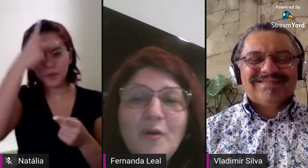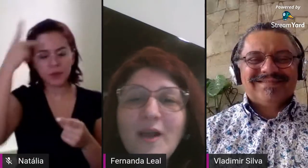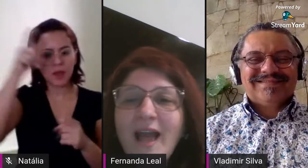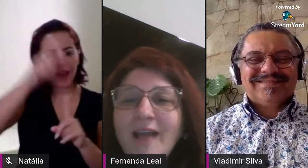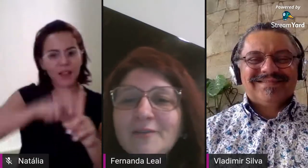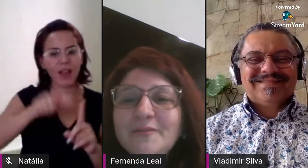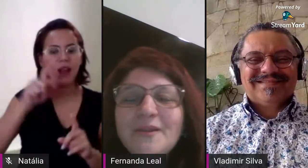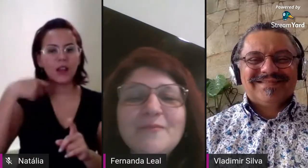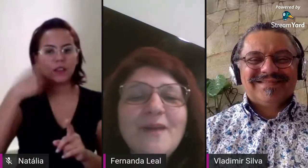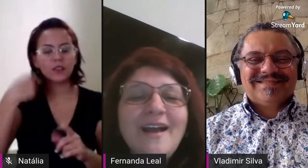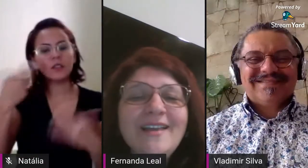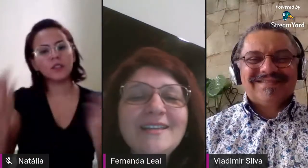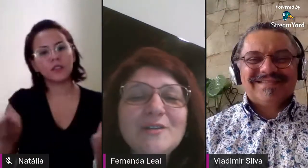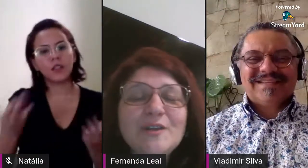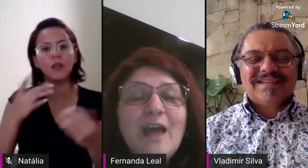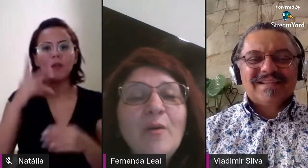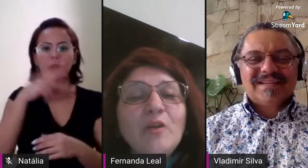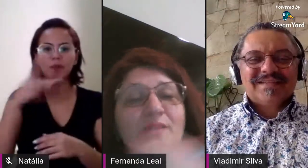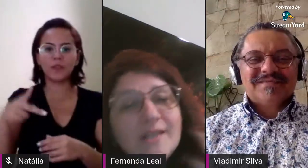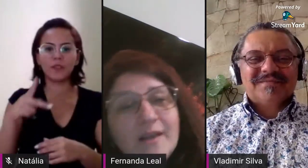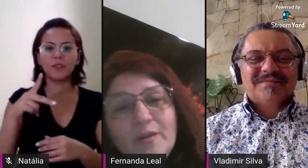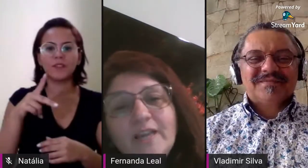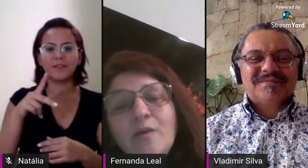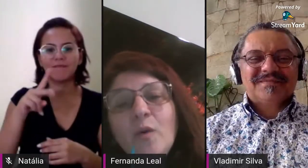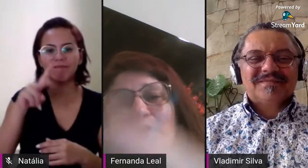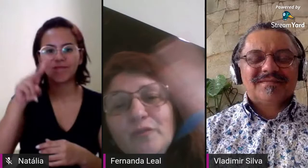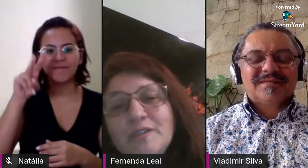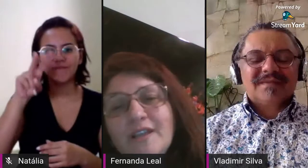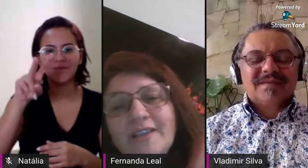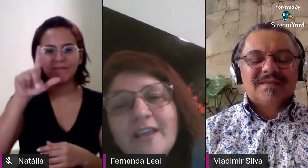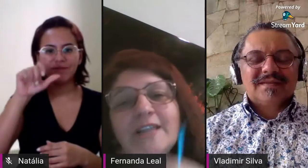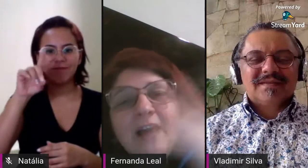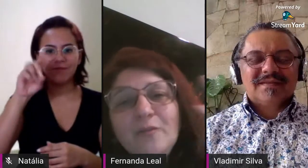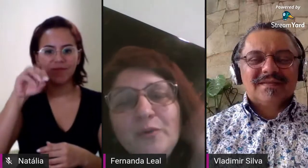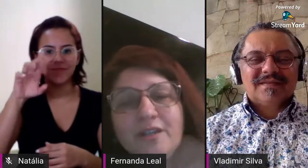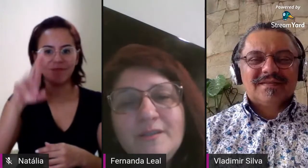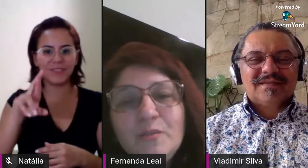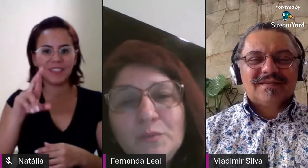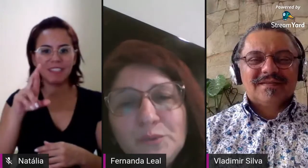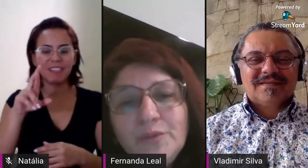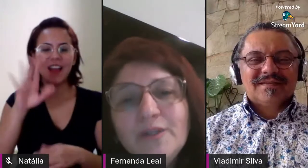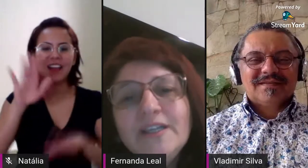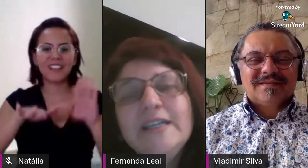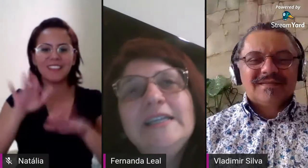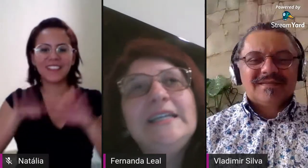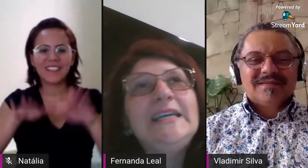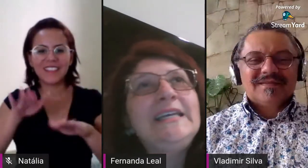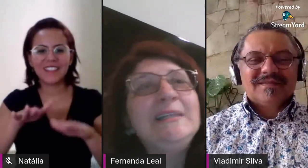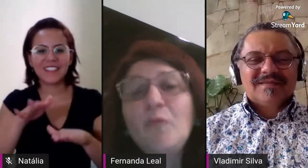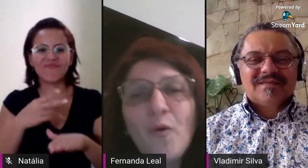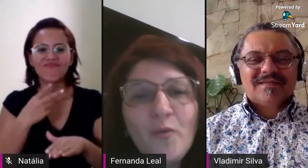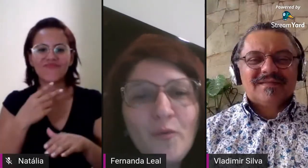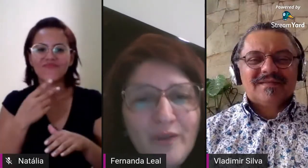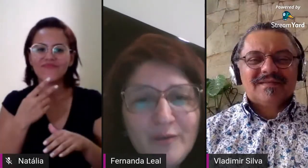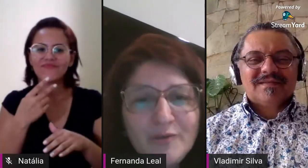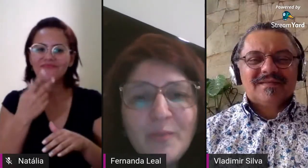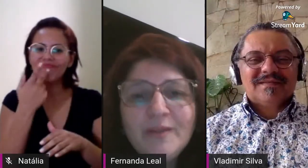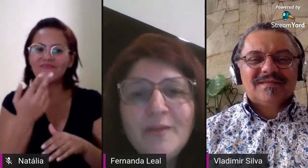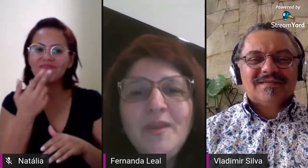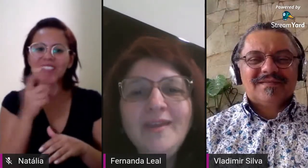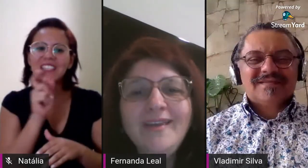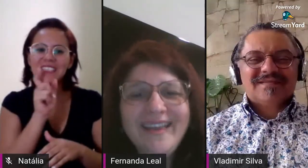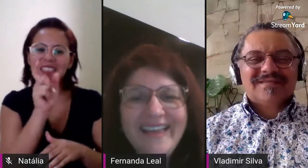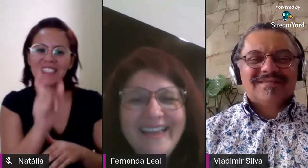mal colocado, mas acho que dá uma noção, né, de quanto você tem andado por esse mundo, né, não como o vírus